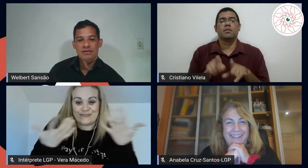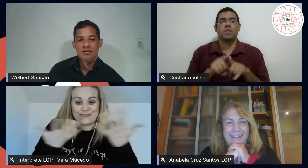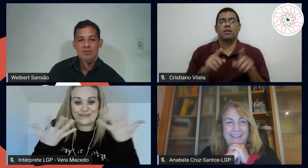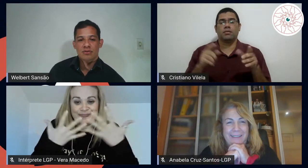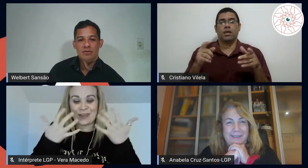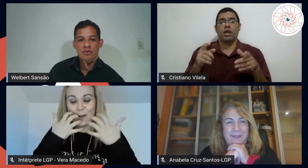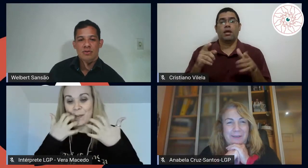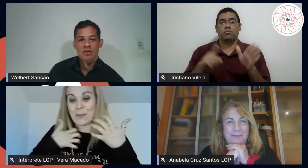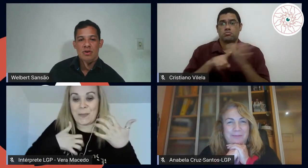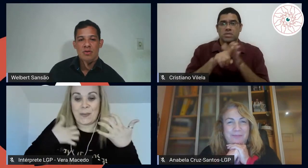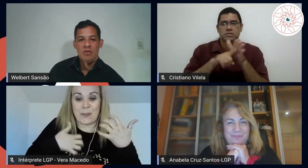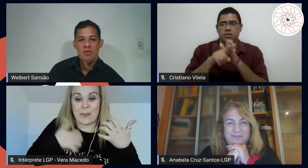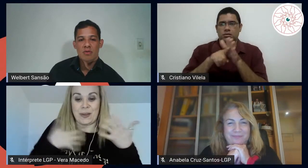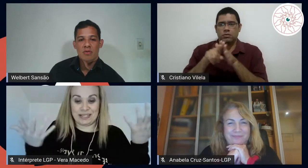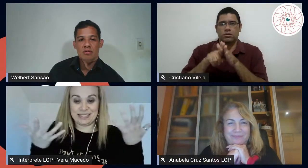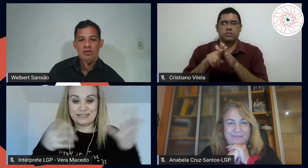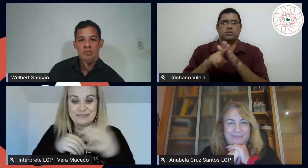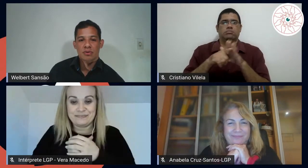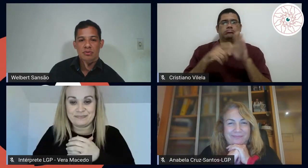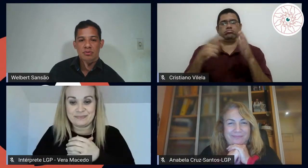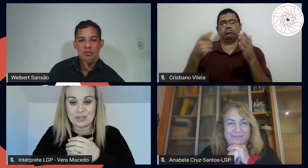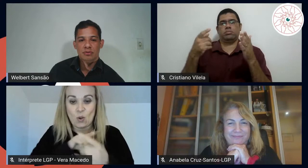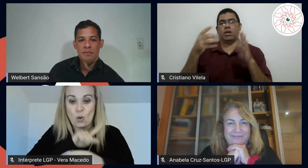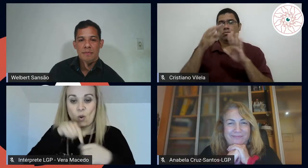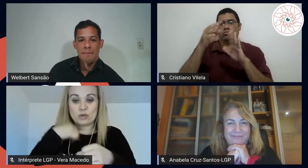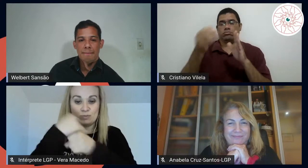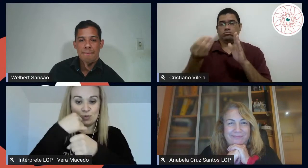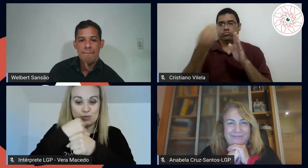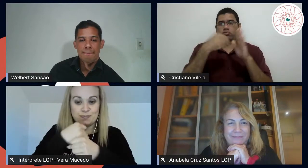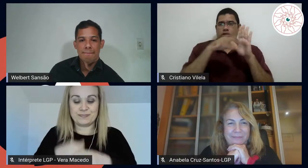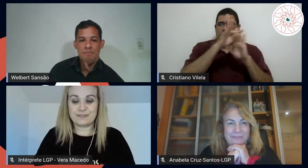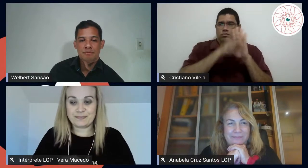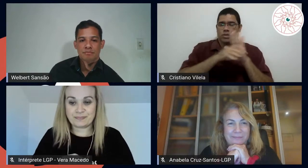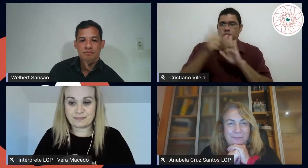lisongeados com com o nosso